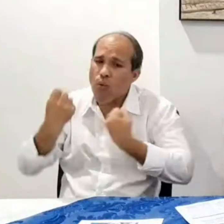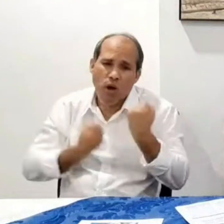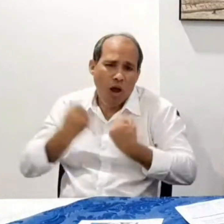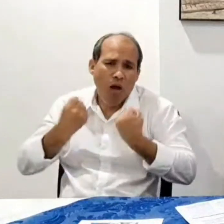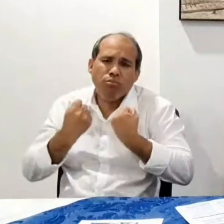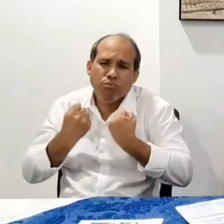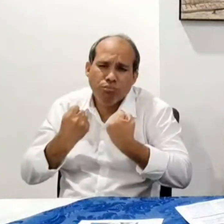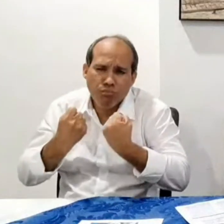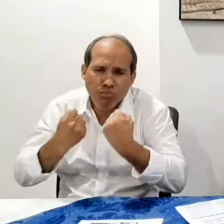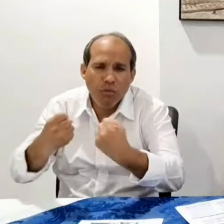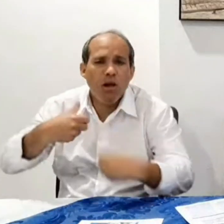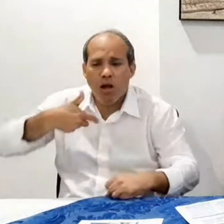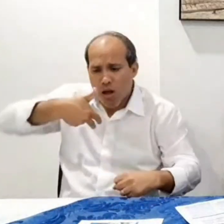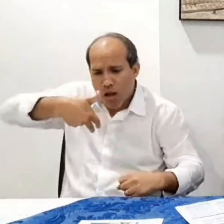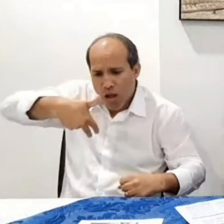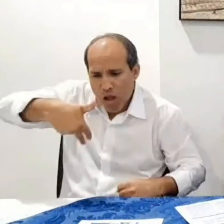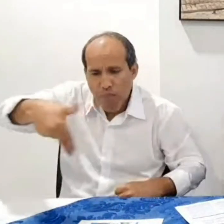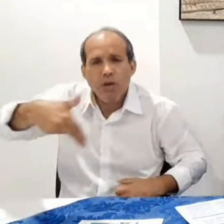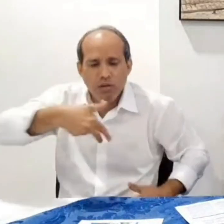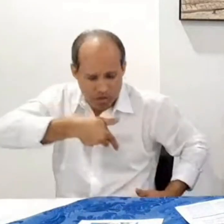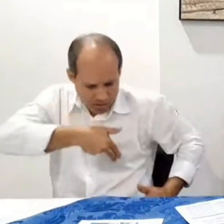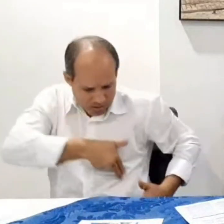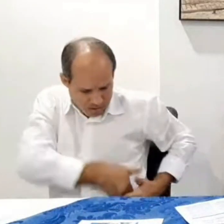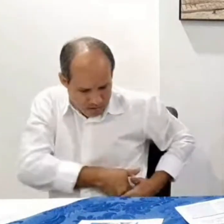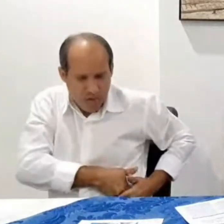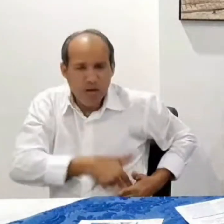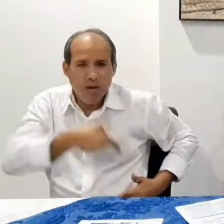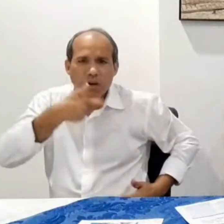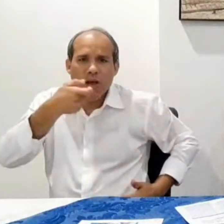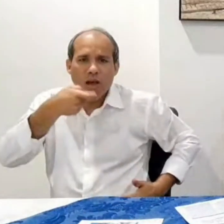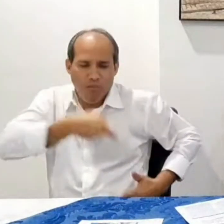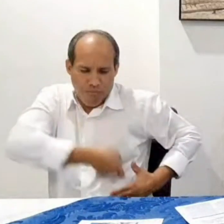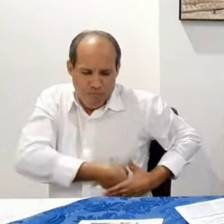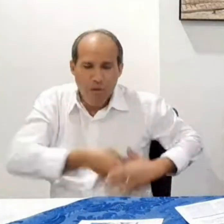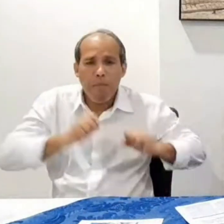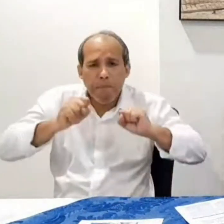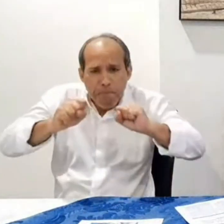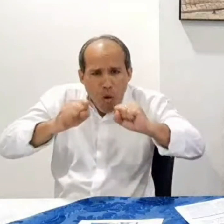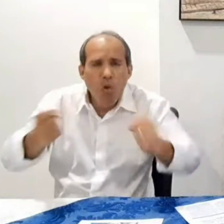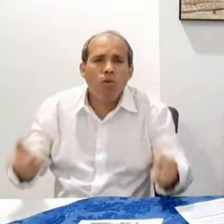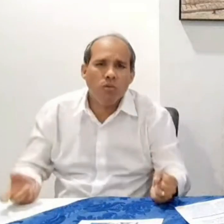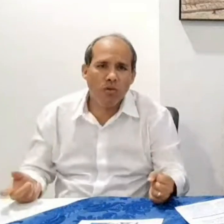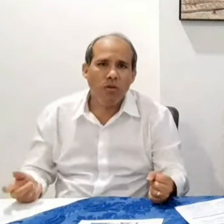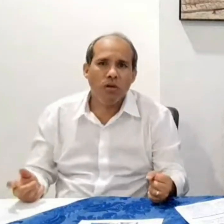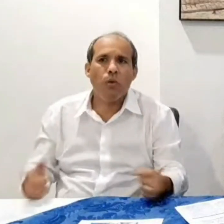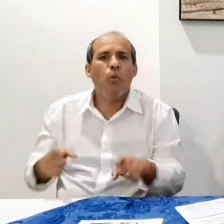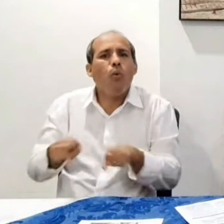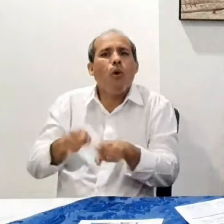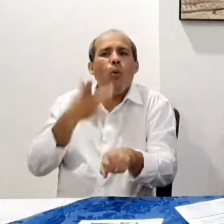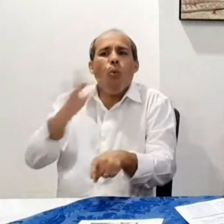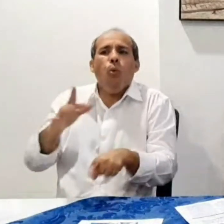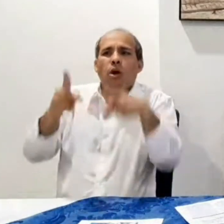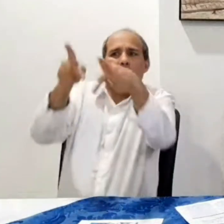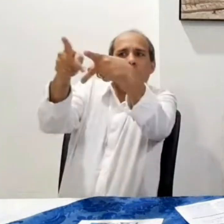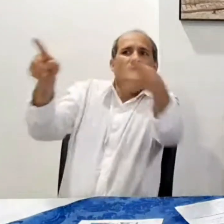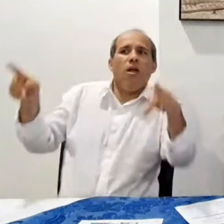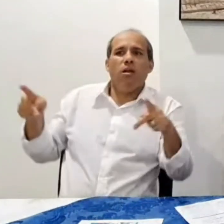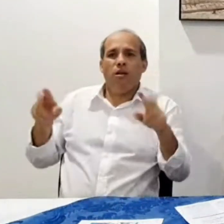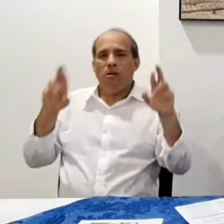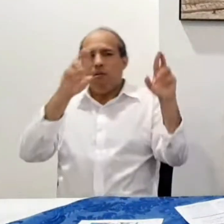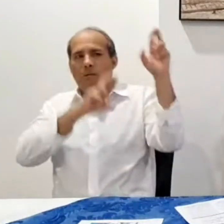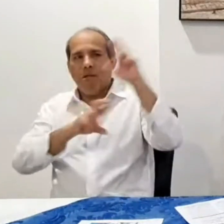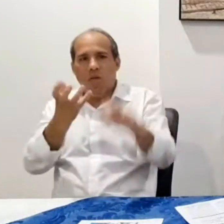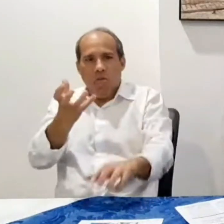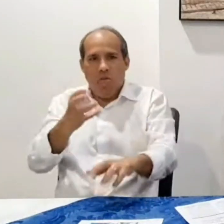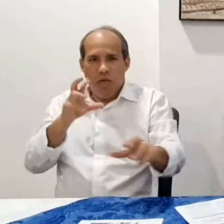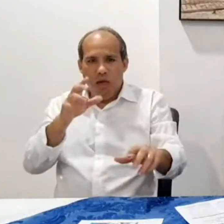em todo o perímetro da sua propriedade devidamente armado. Então isso ajuda a inibir aqueles malfeitores que